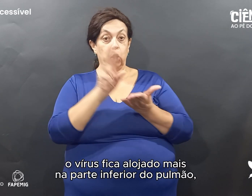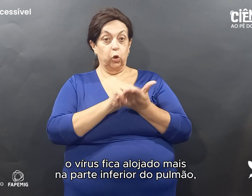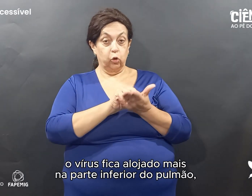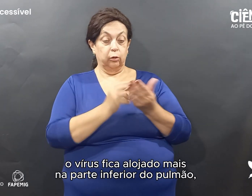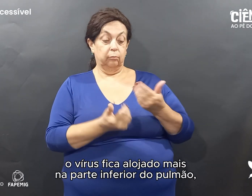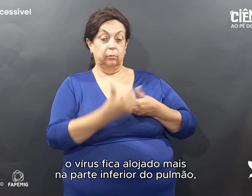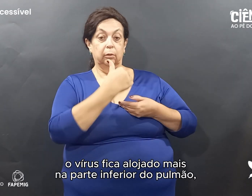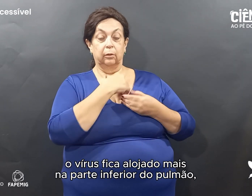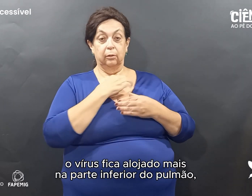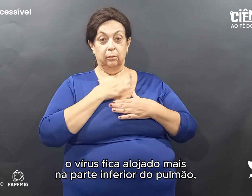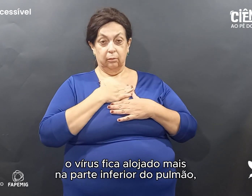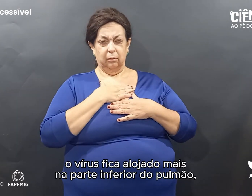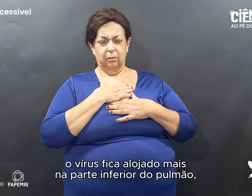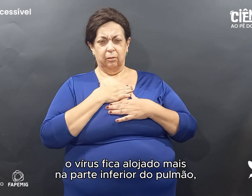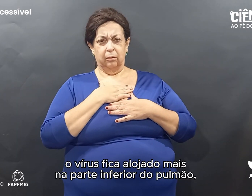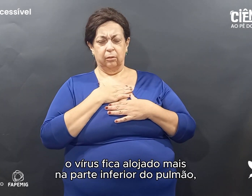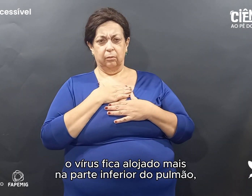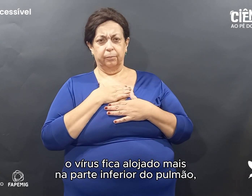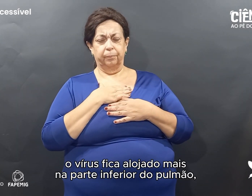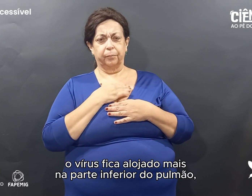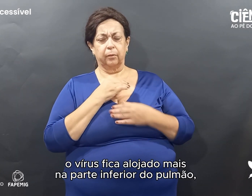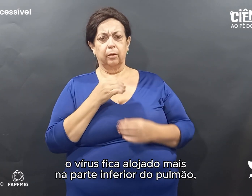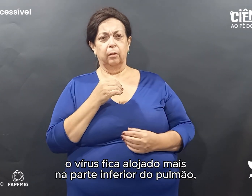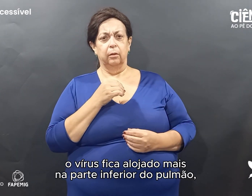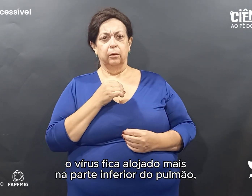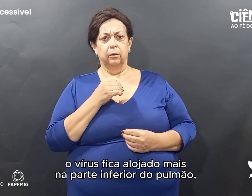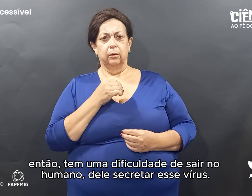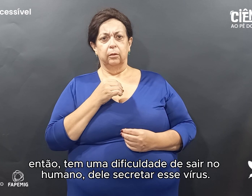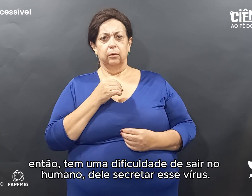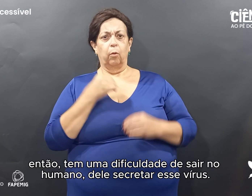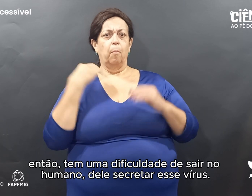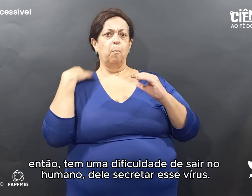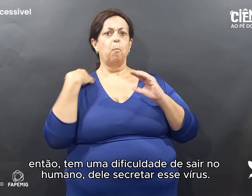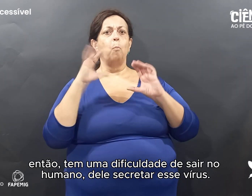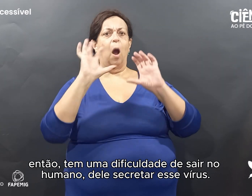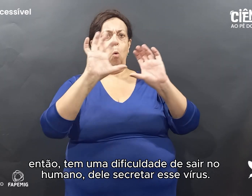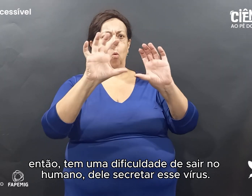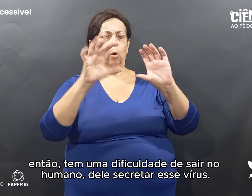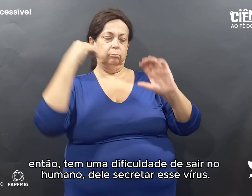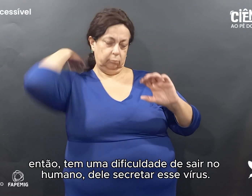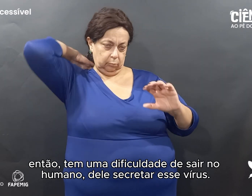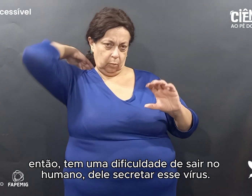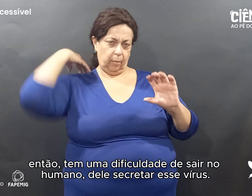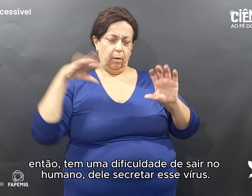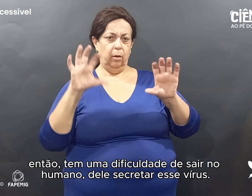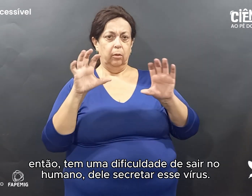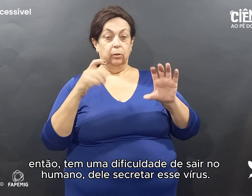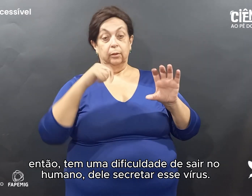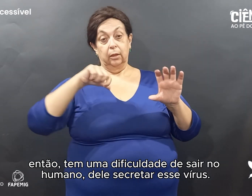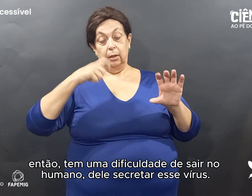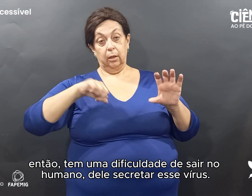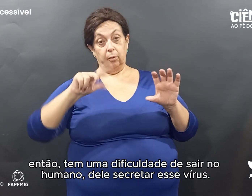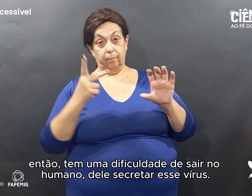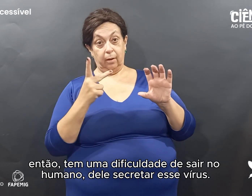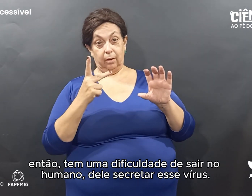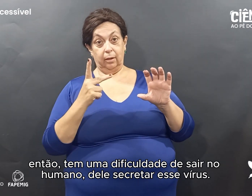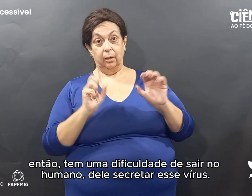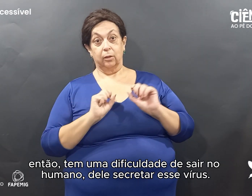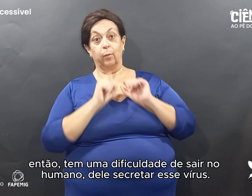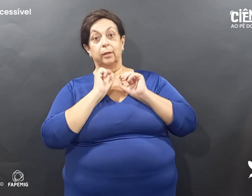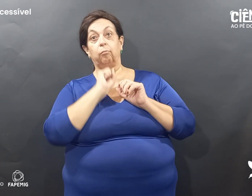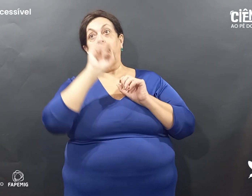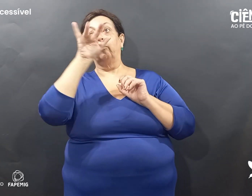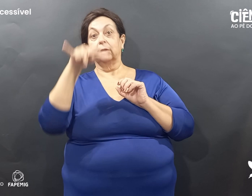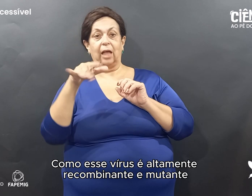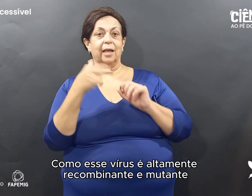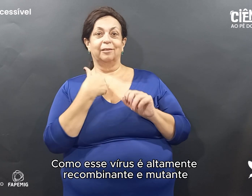fica alojado mais na parte inferior do pulmão, então tem uma dificuldade de sair no humano, né? Dele secretar esse